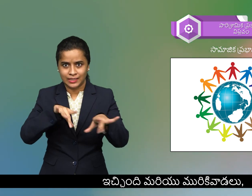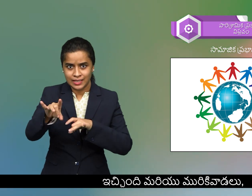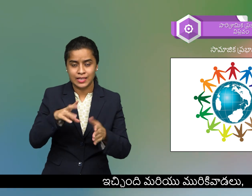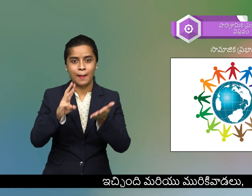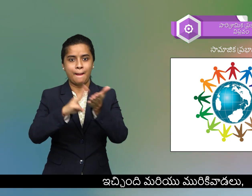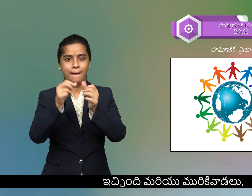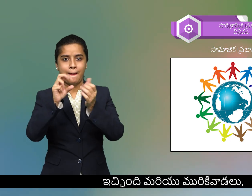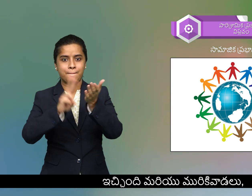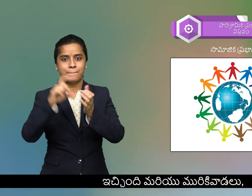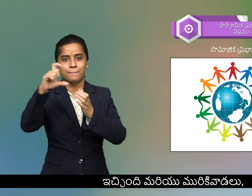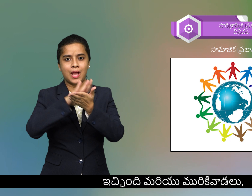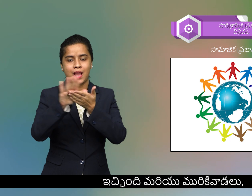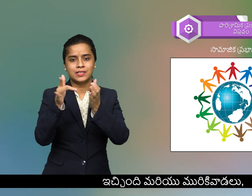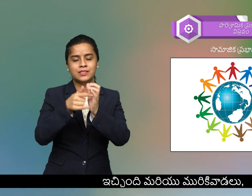ఇచ్చింది మరియు మురికివాడలు,